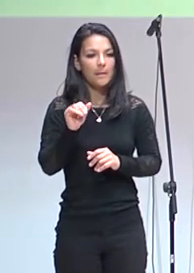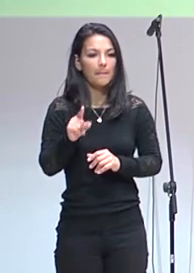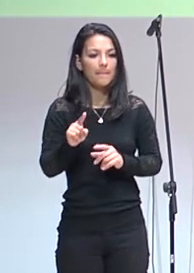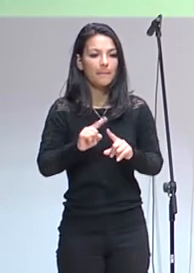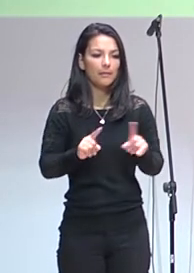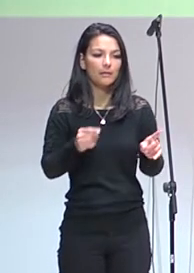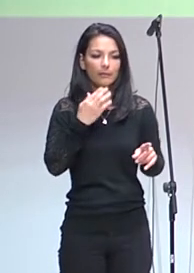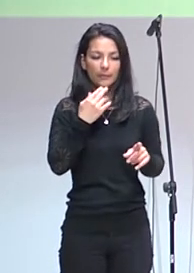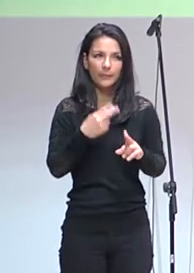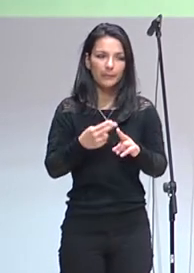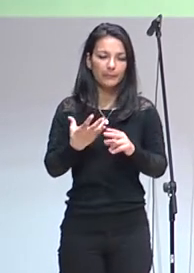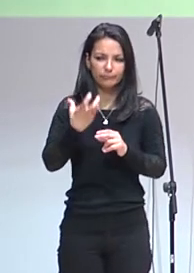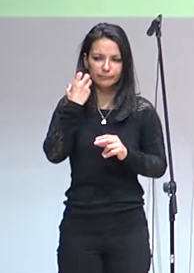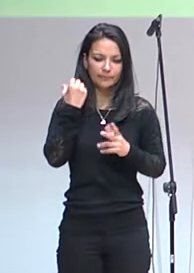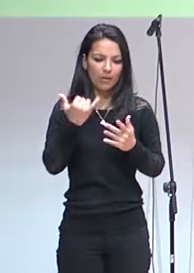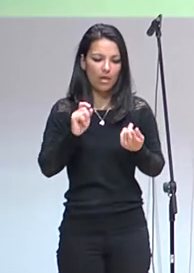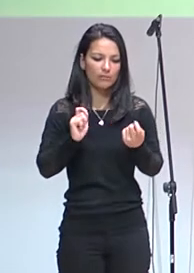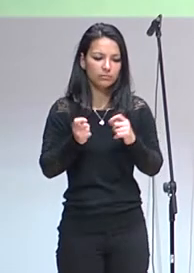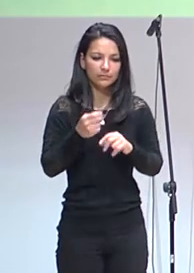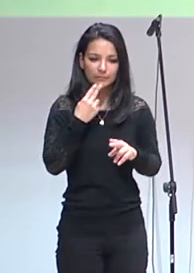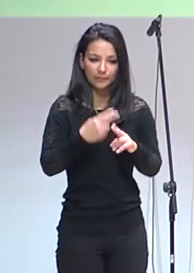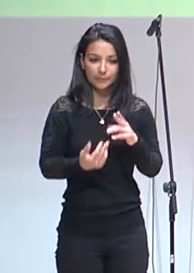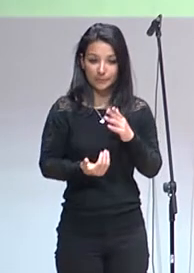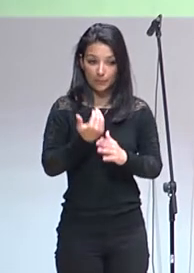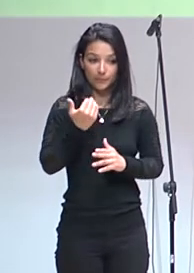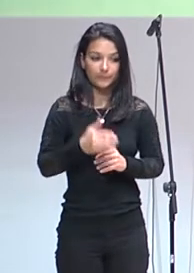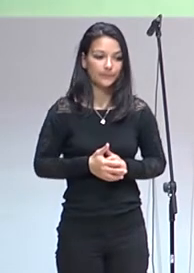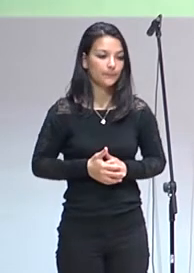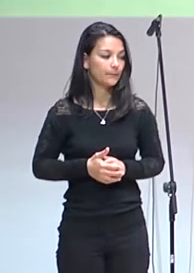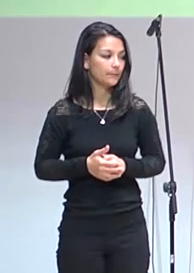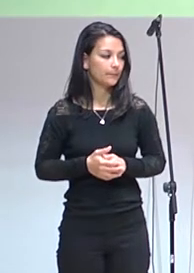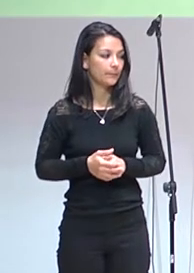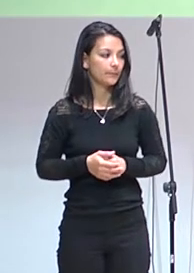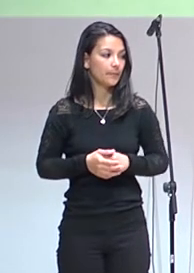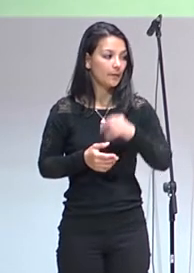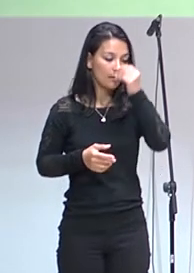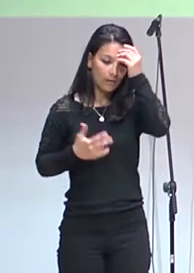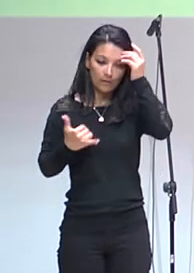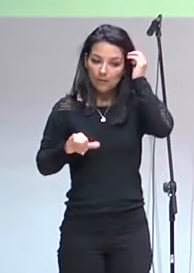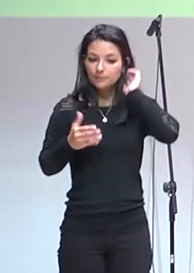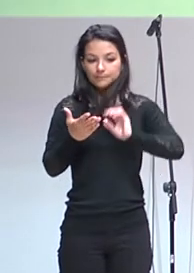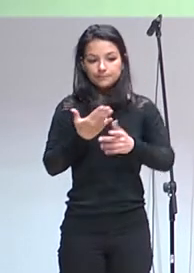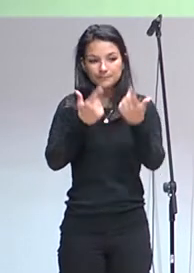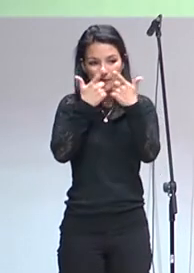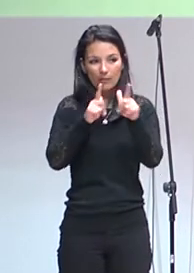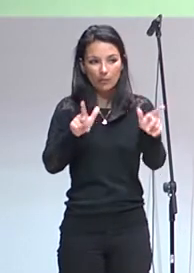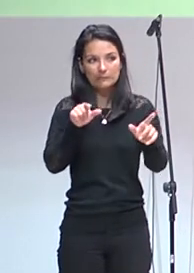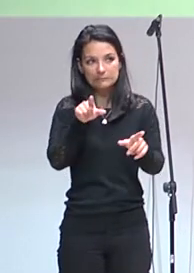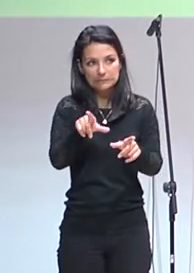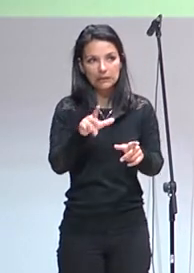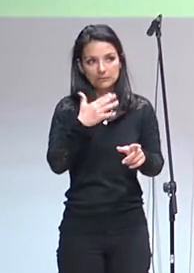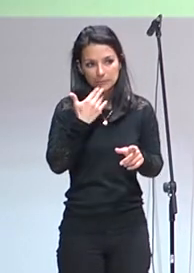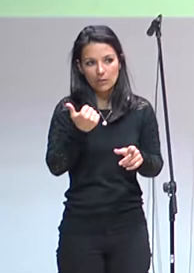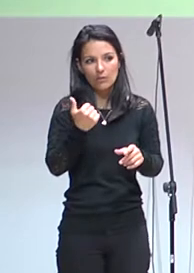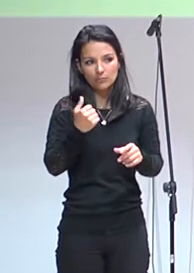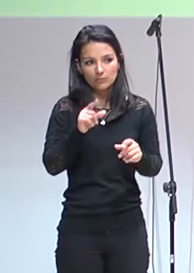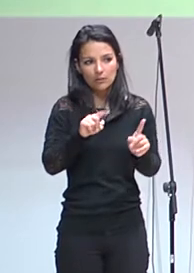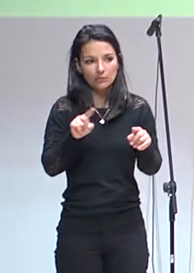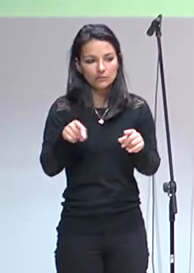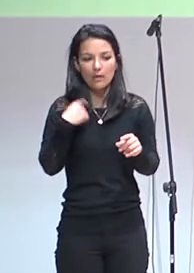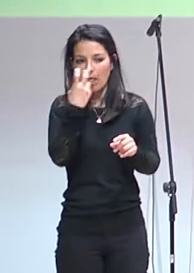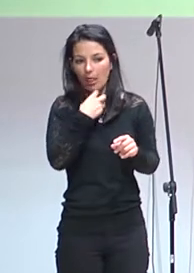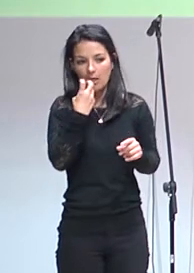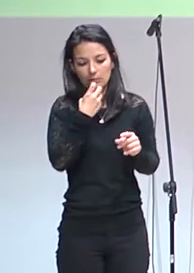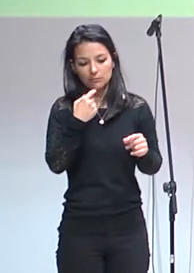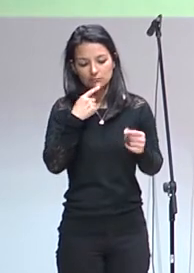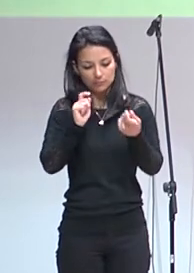nombres nuevos, ¿sí? Y desde la lingüística creo que es importante cambiar hasta formas de hablar, formas